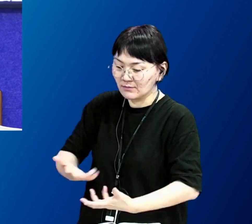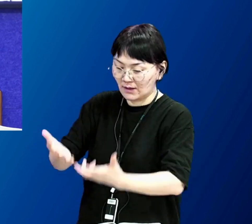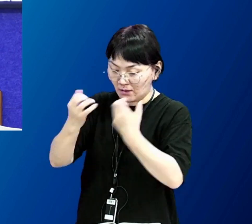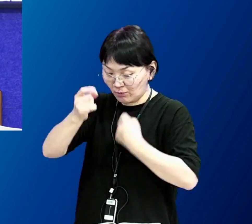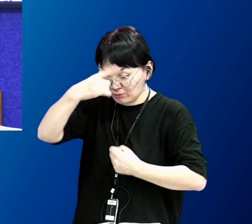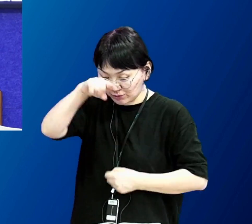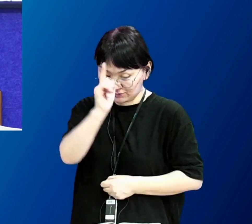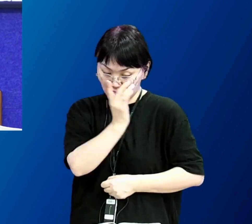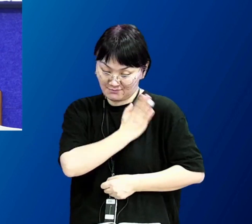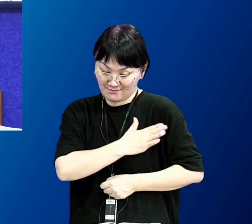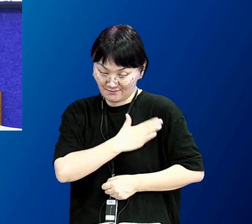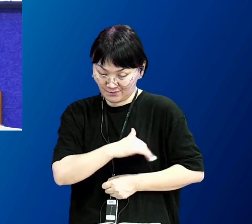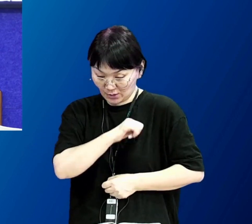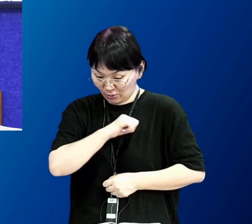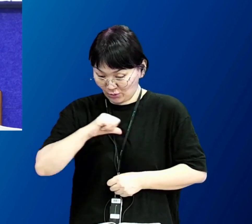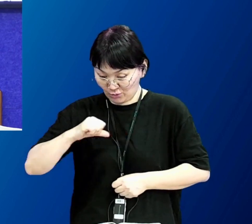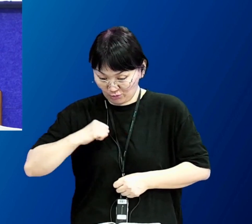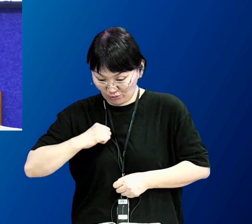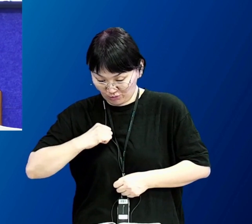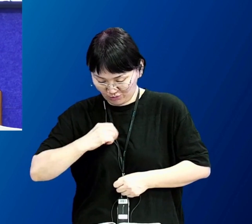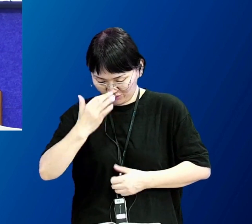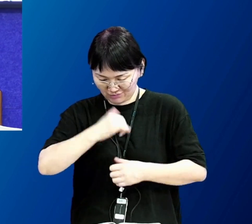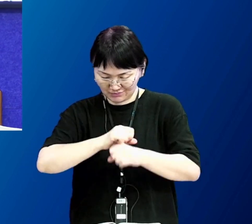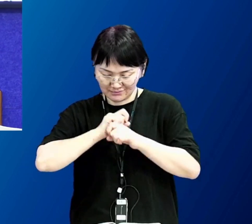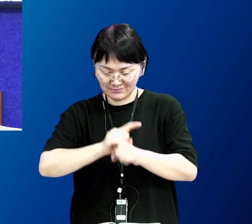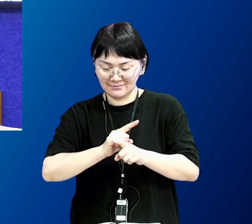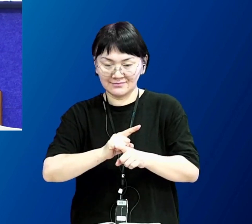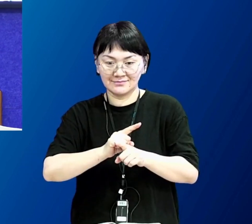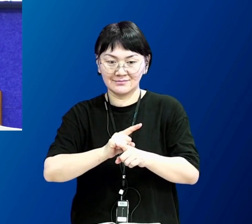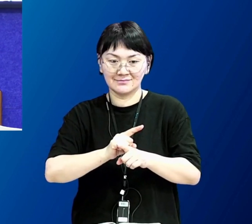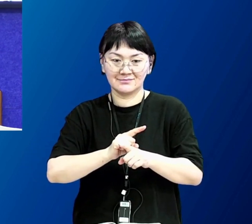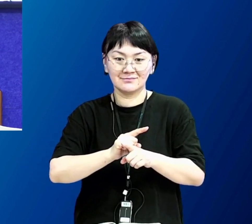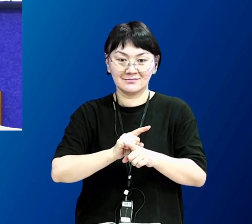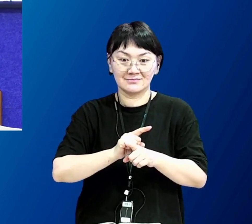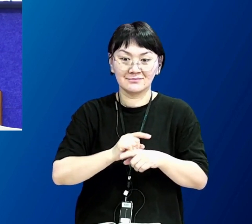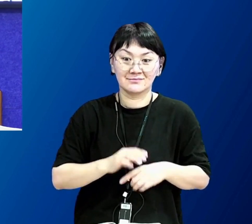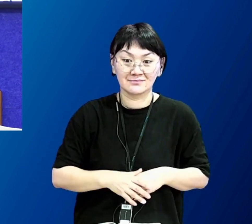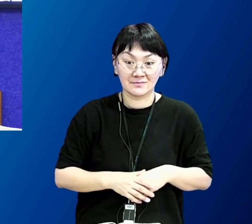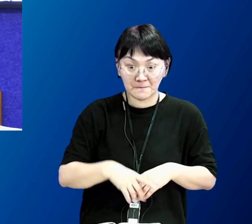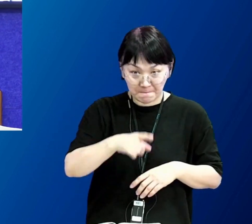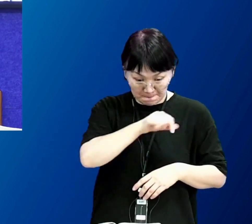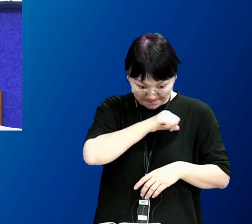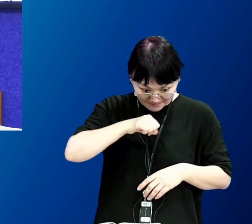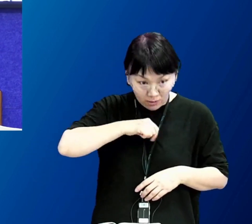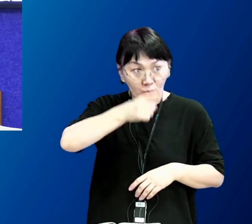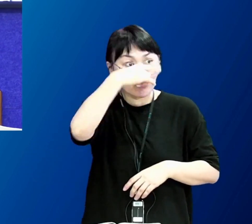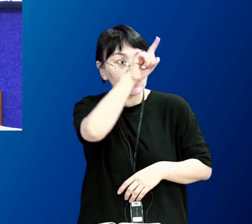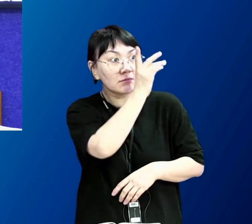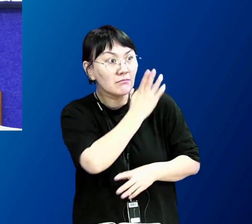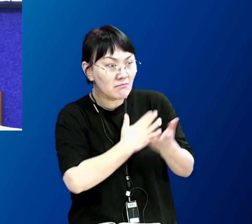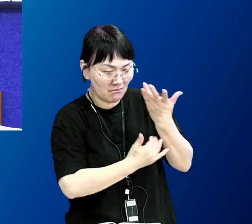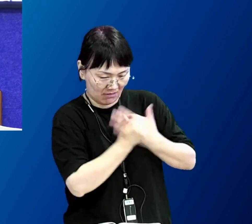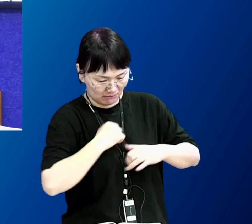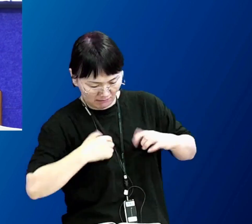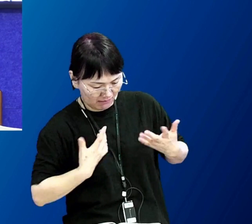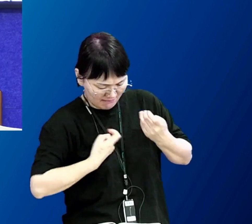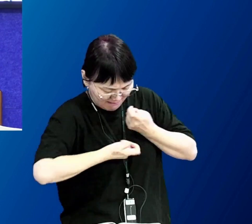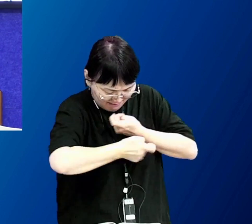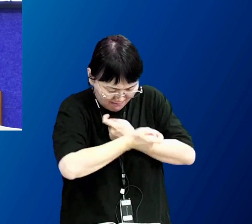Бурханы хайранд өөрсдийгөө сахиа. Бурханы хайранд өөрсдийгөө сахин хамгаалаа